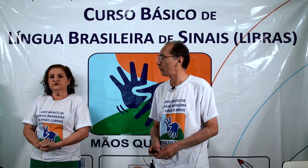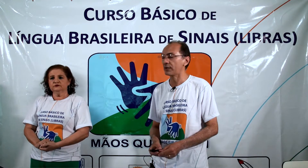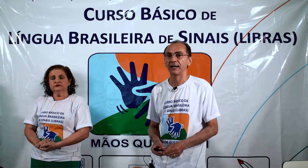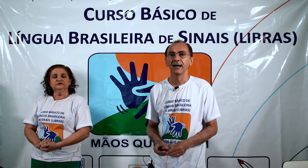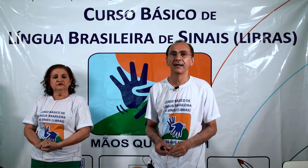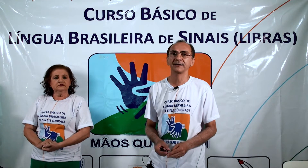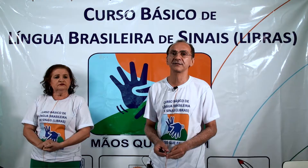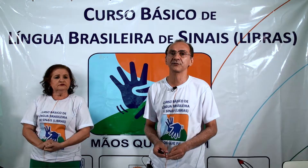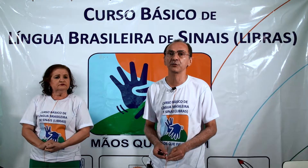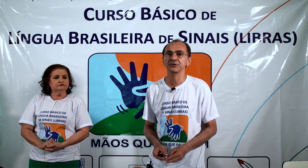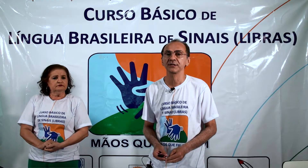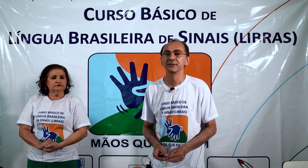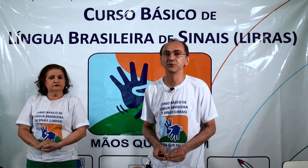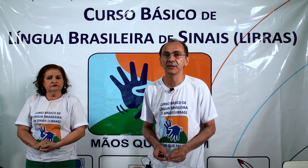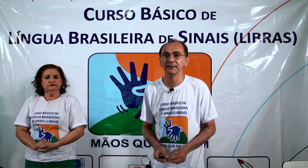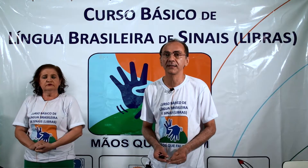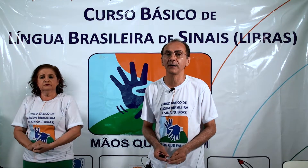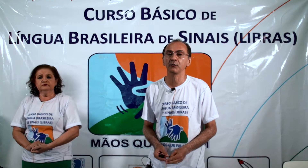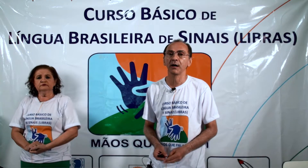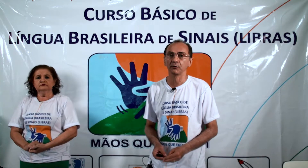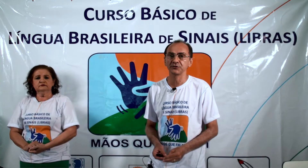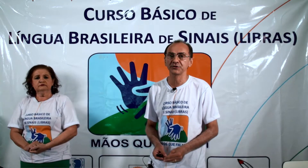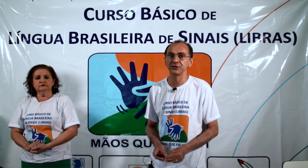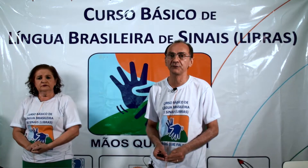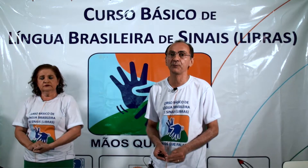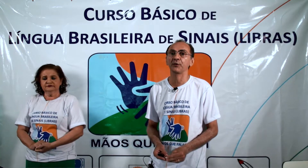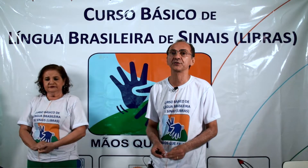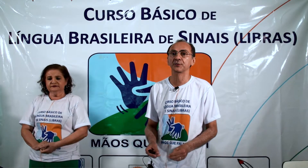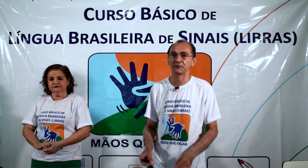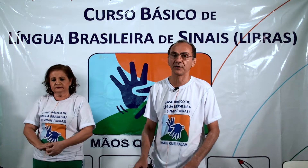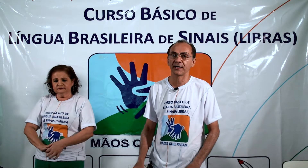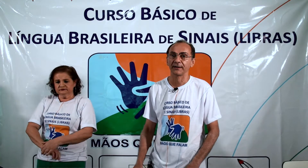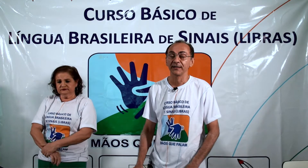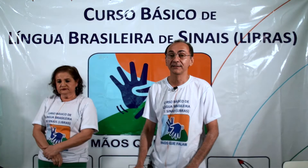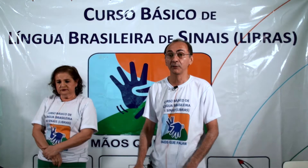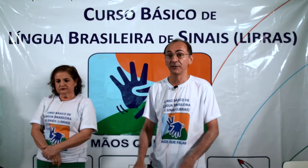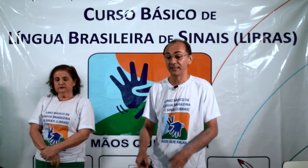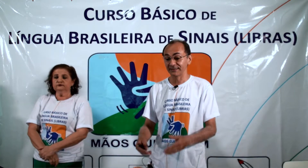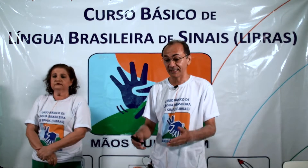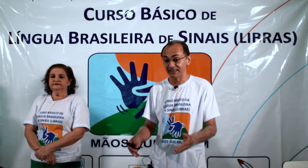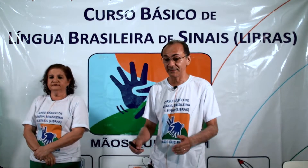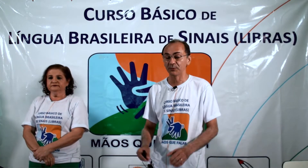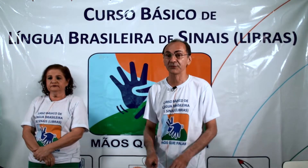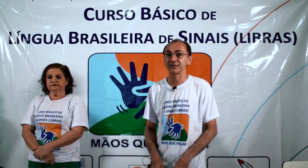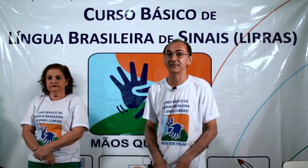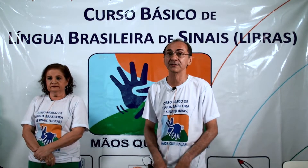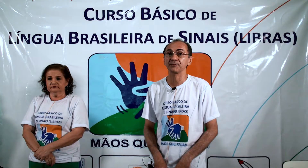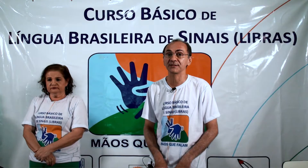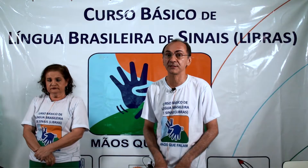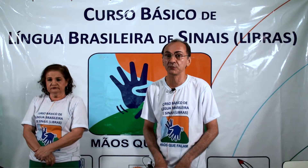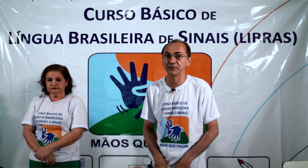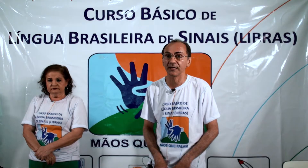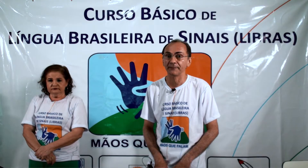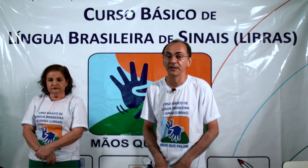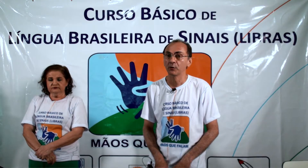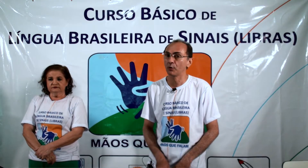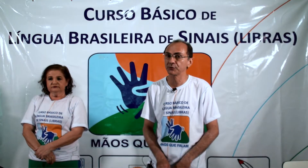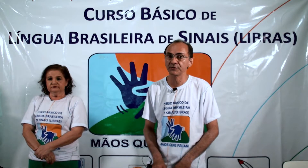coloca aqueles fones no canal auditivo pode provocar. Então, é daí a importância de também se cuidar. Cotonete,